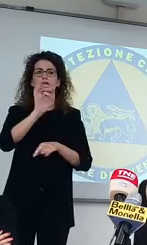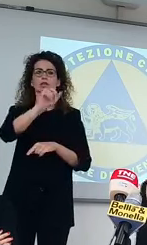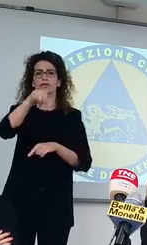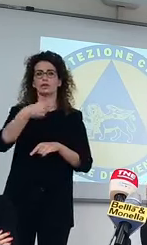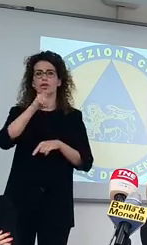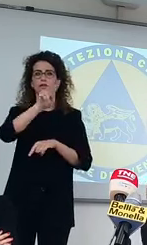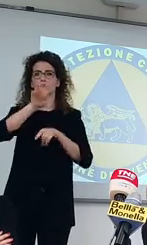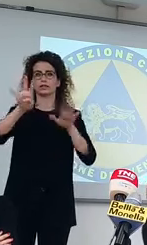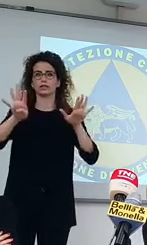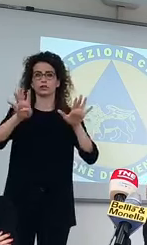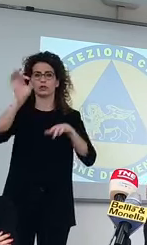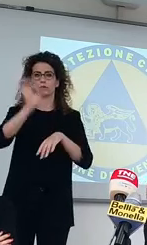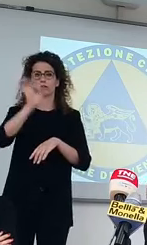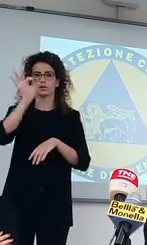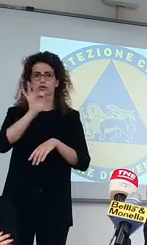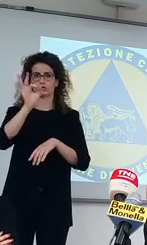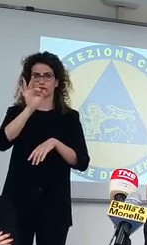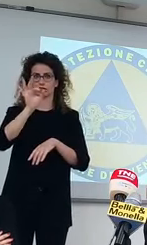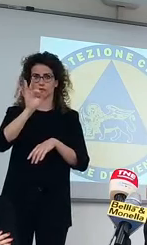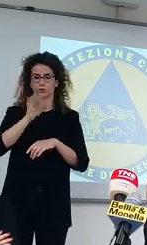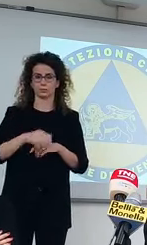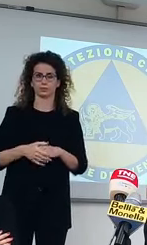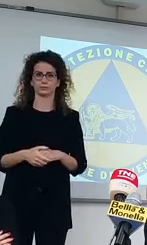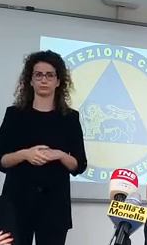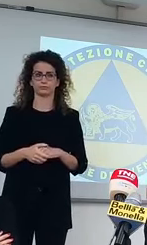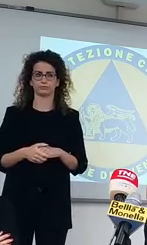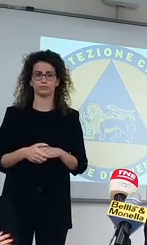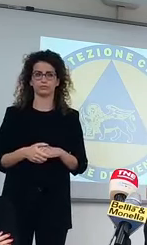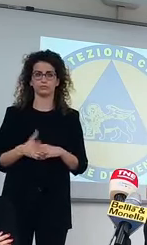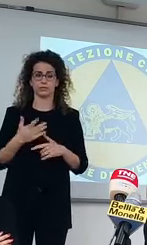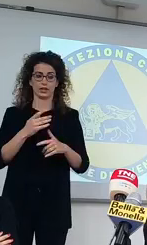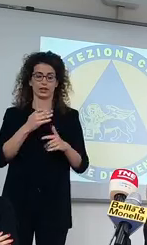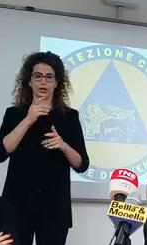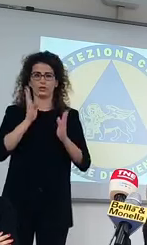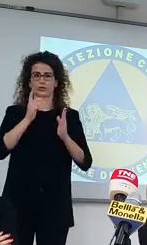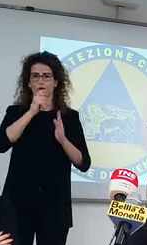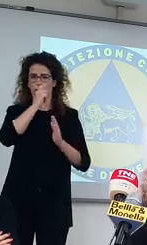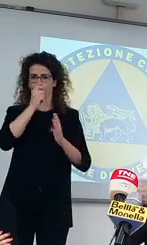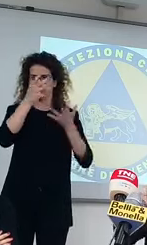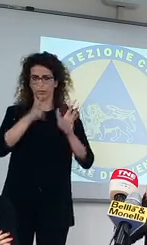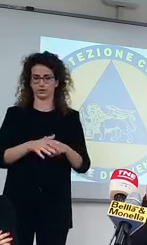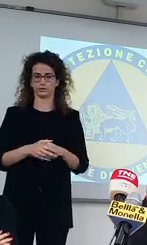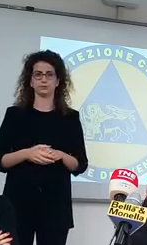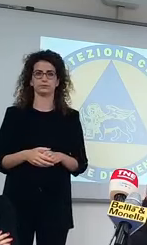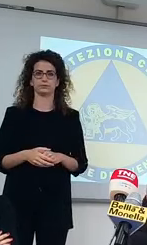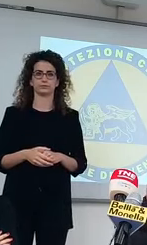0,29% della prevalenza sui tamponi fatti.